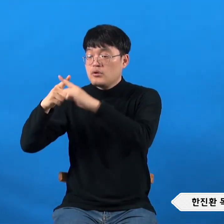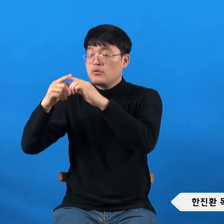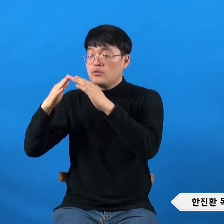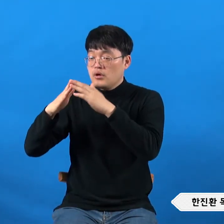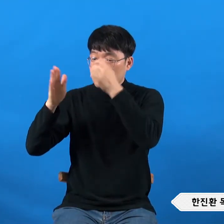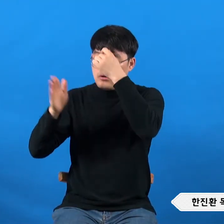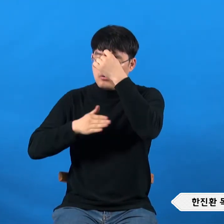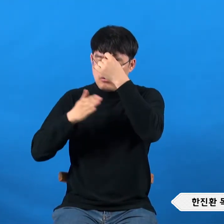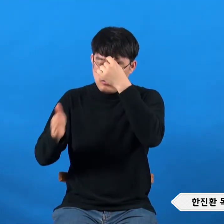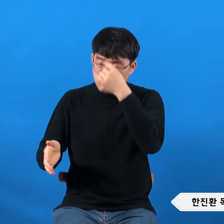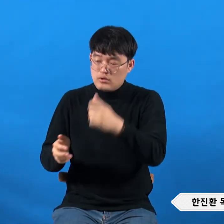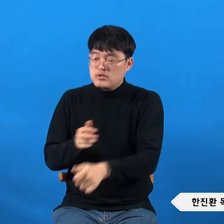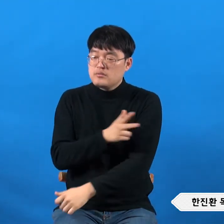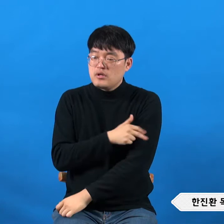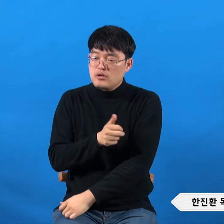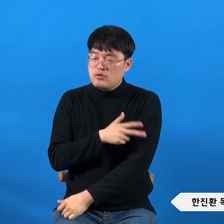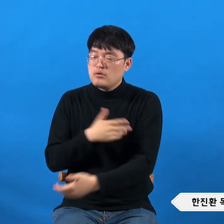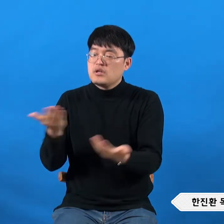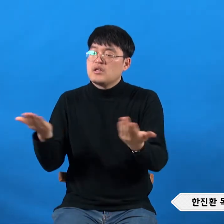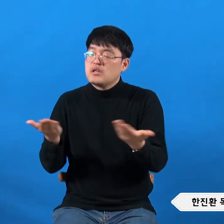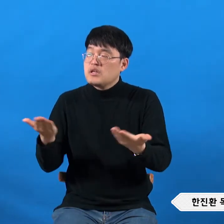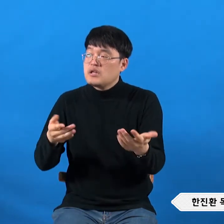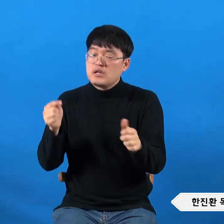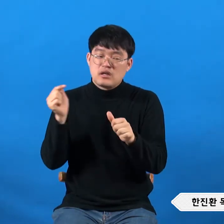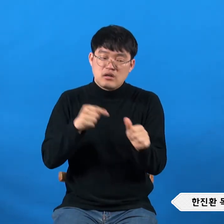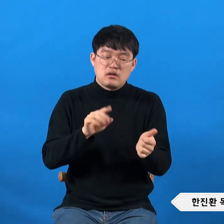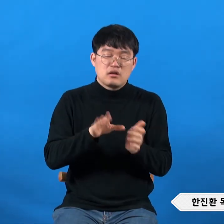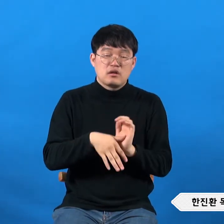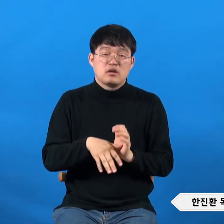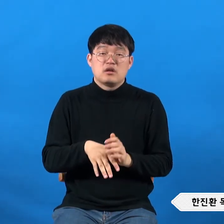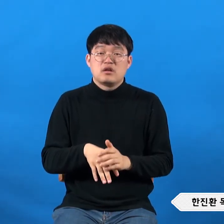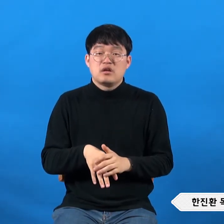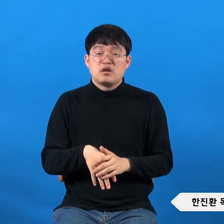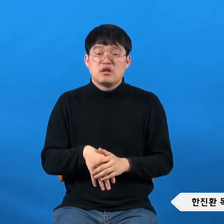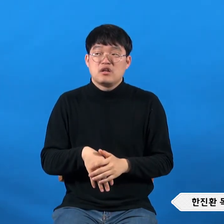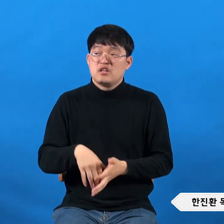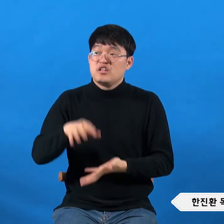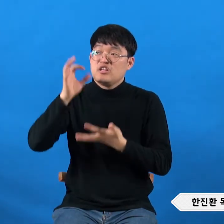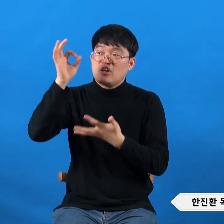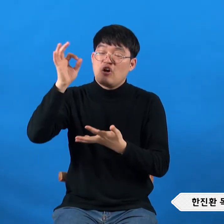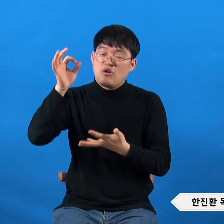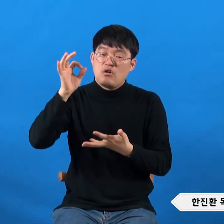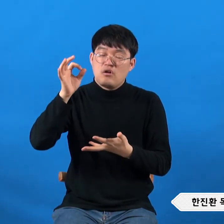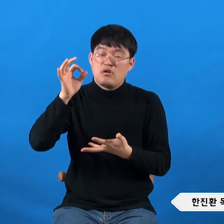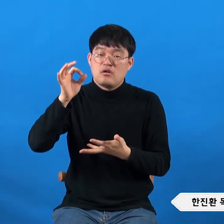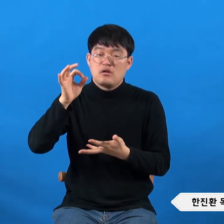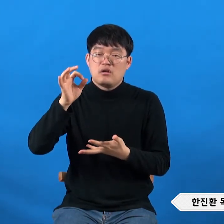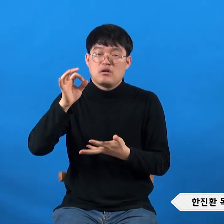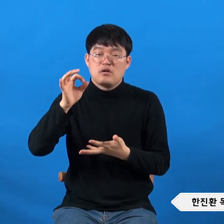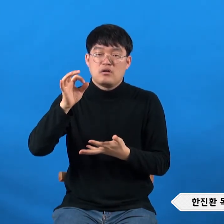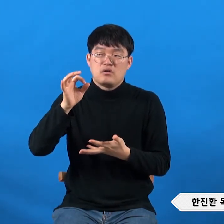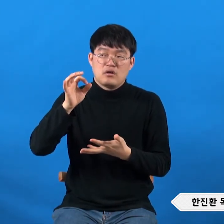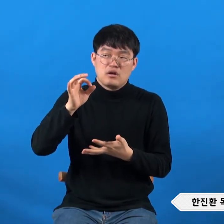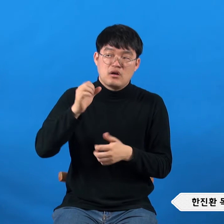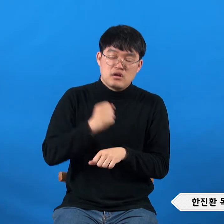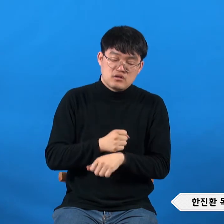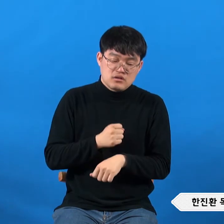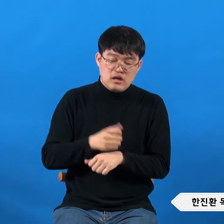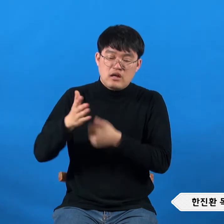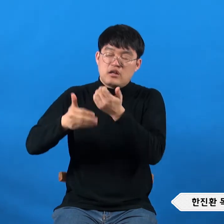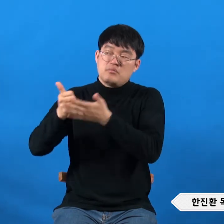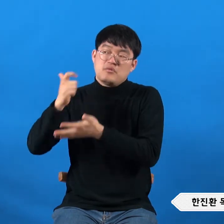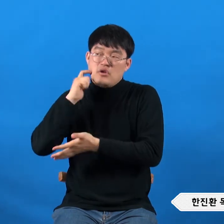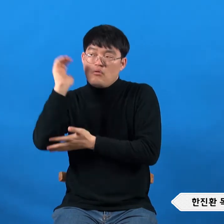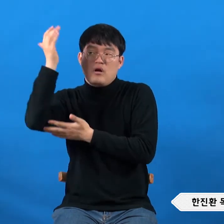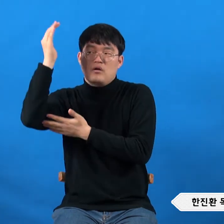교인들도 일 시킬 때는 철저하게 이걸로 다스려야지 하나님 영광 어쩌고 저쩌고 하는 말 절대로 믿으면 안